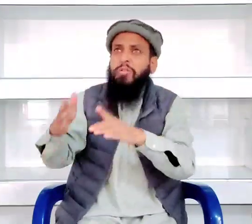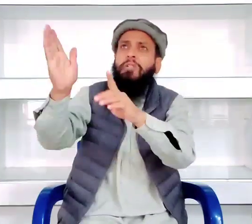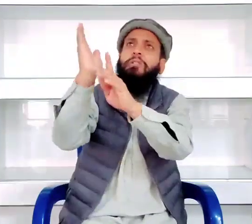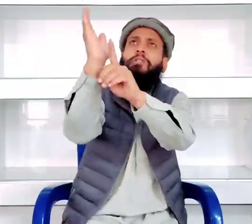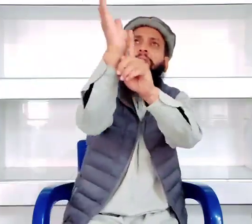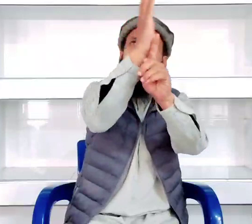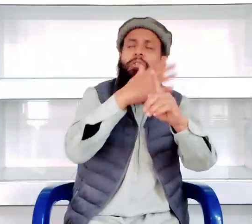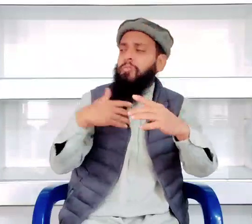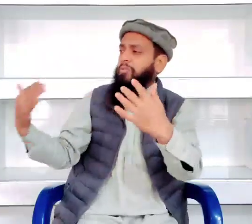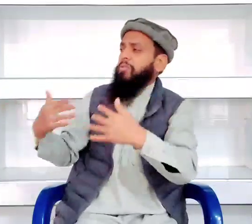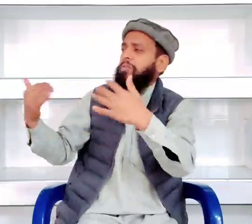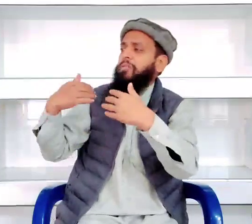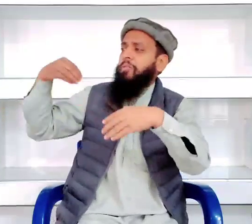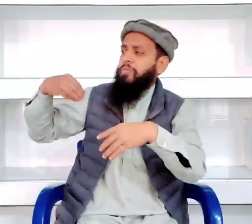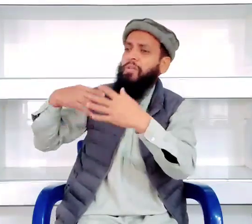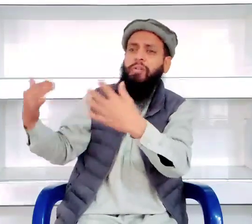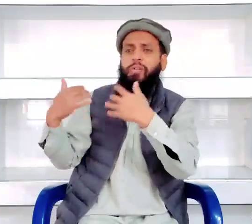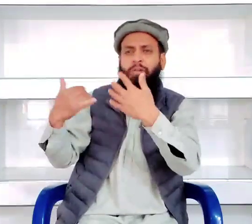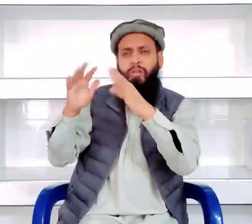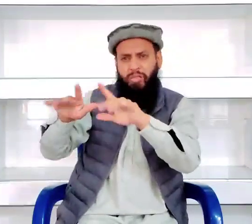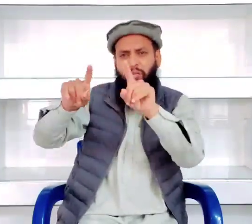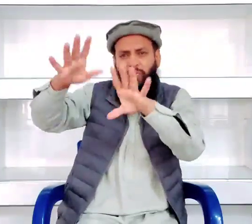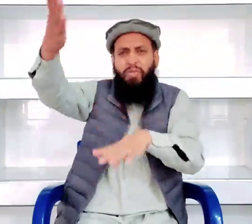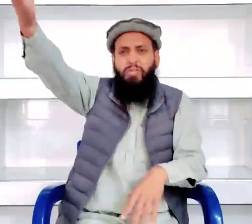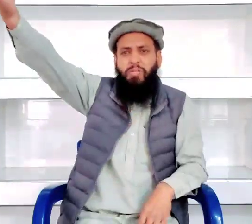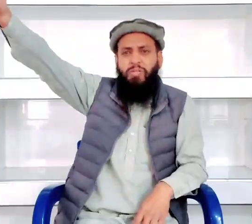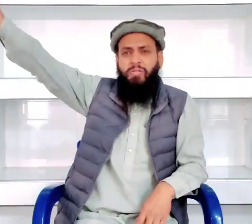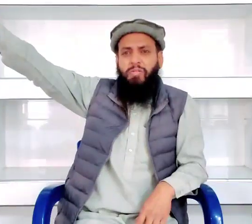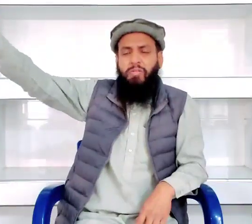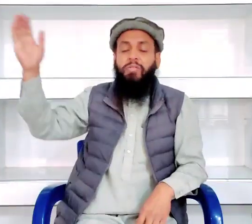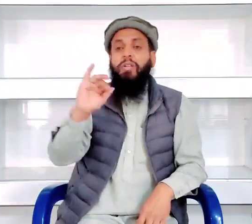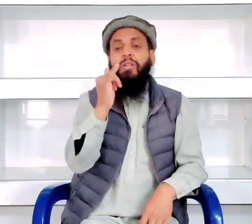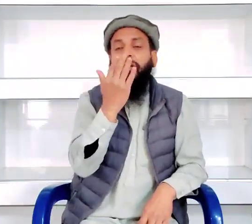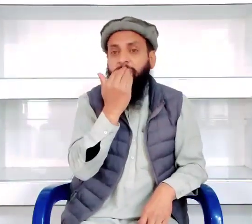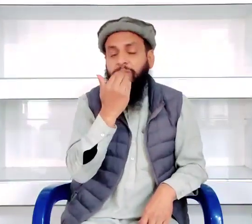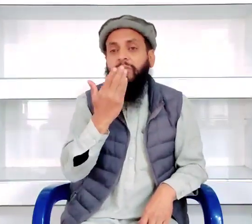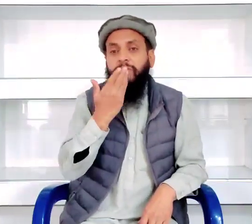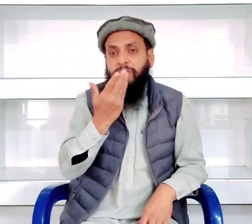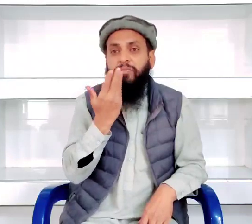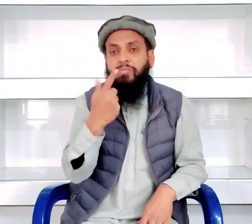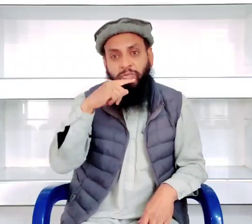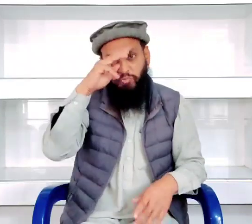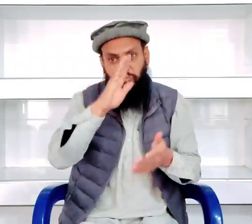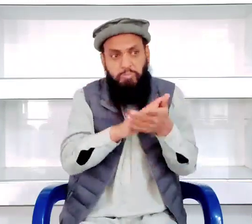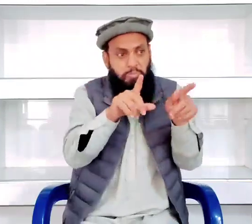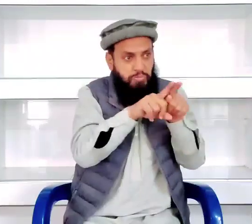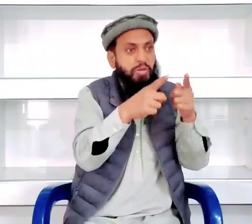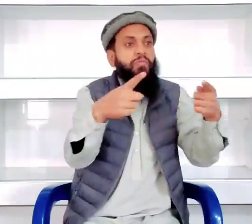بارے میرے محبوب پیغمبر جناب محمد صلی اللہ علیہ وسلم